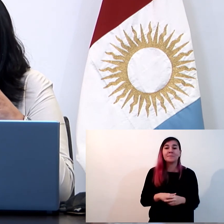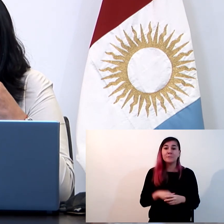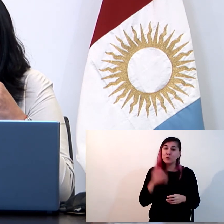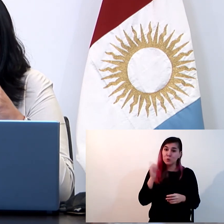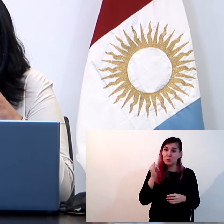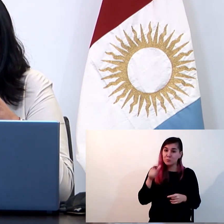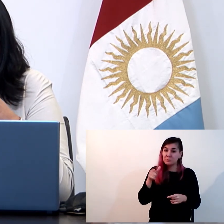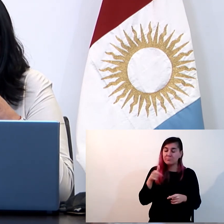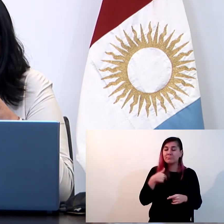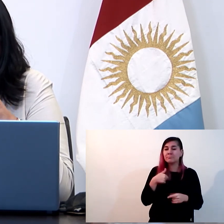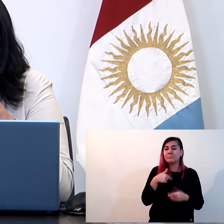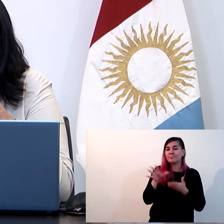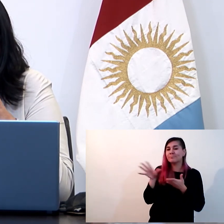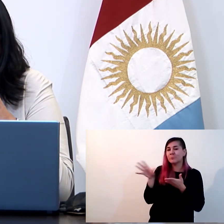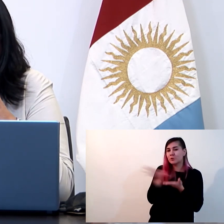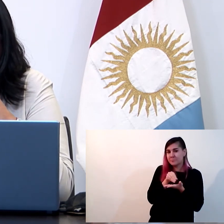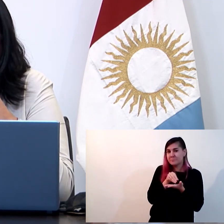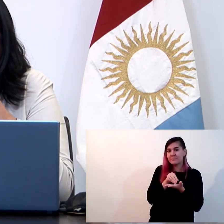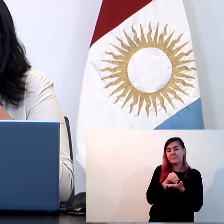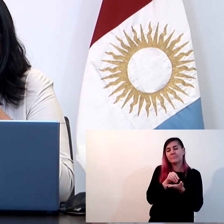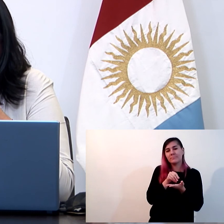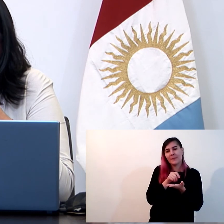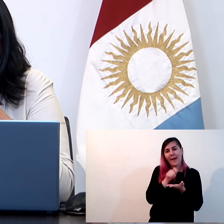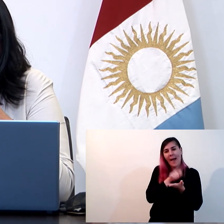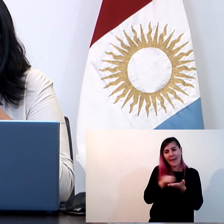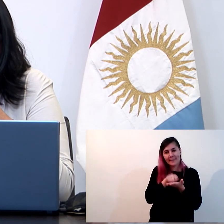tomados acá por las secretarias de actas. Así que,